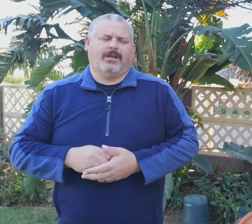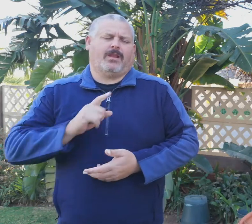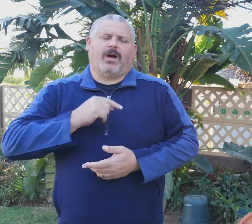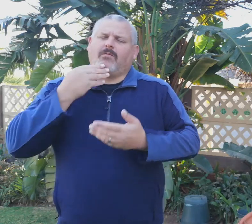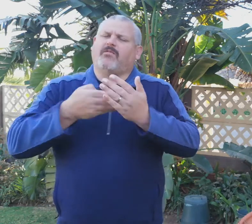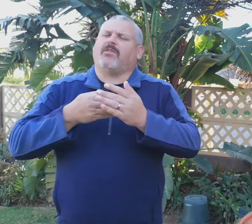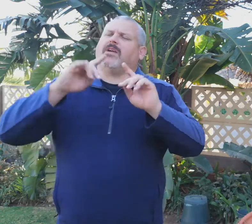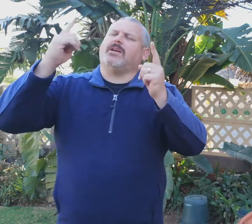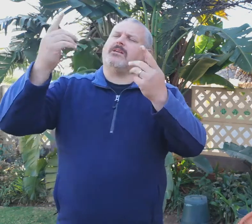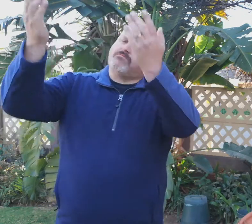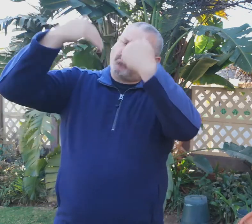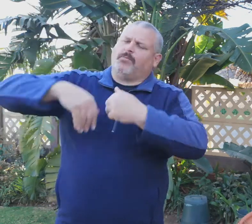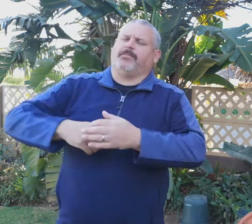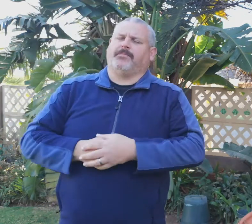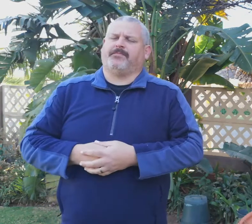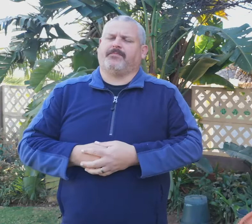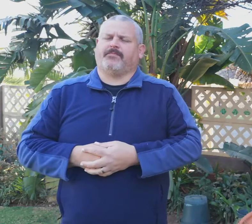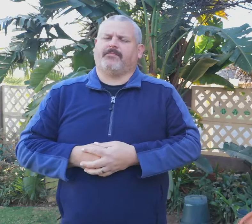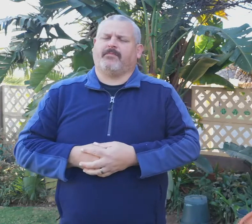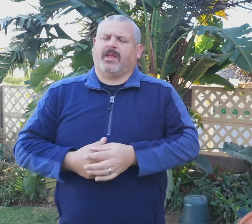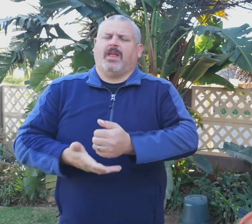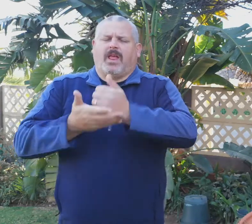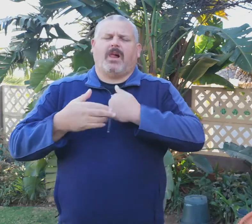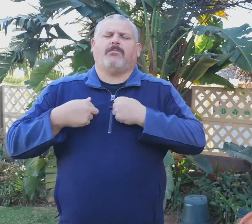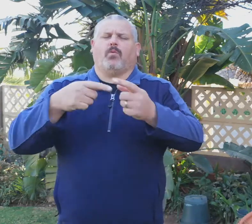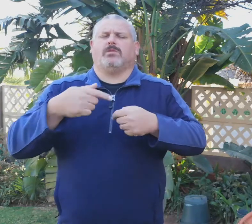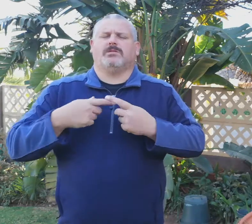In the home of the kom, help ons.